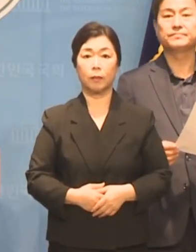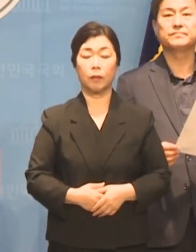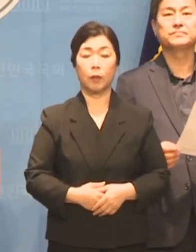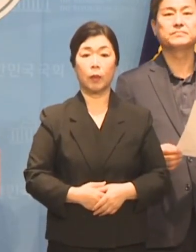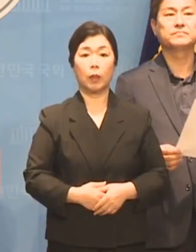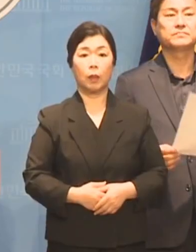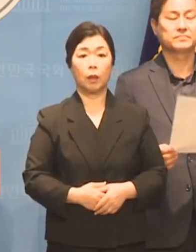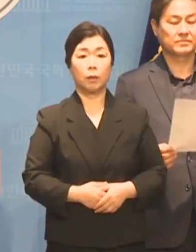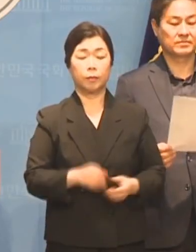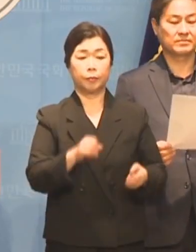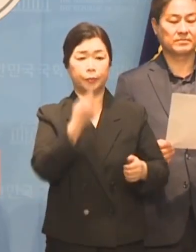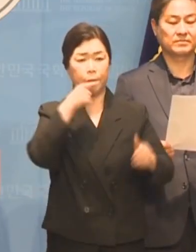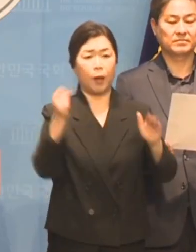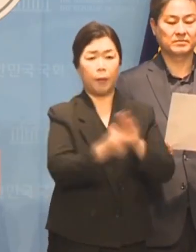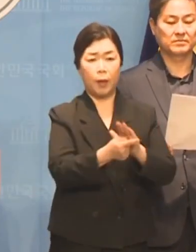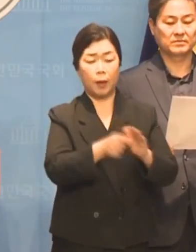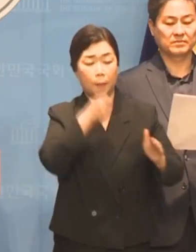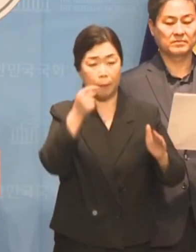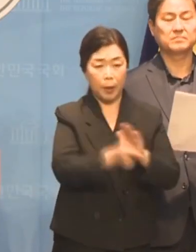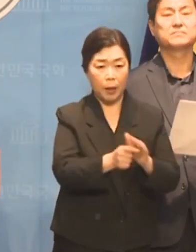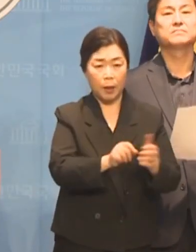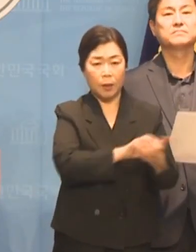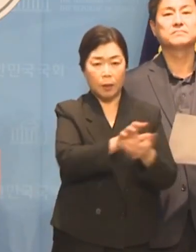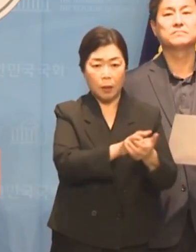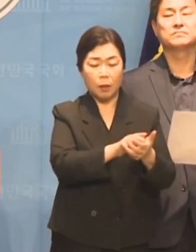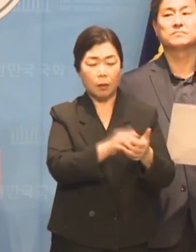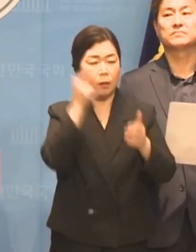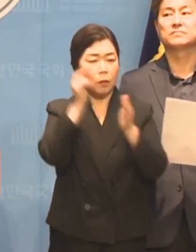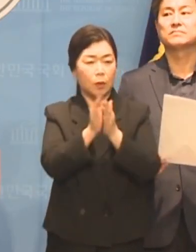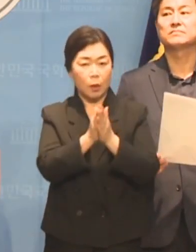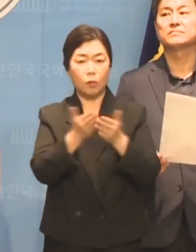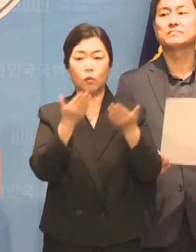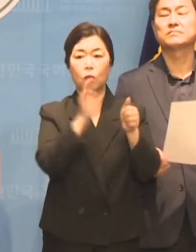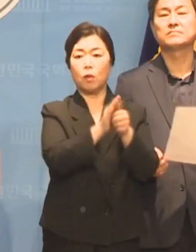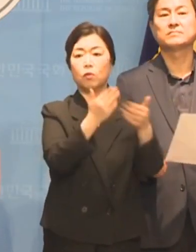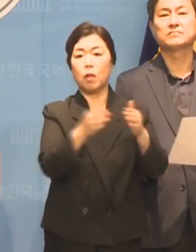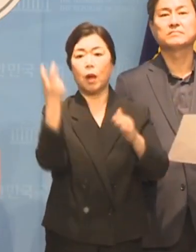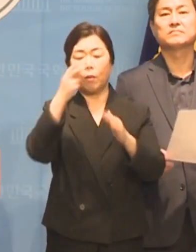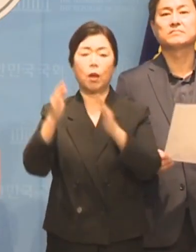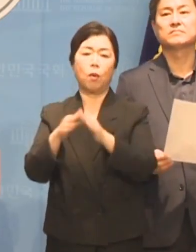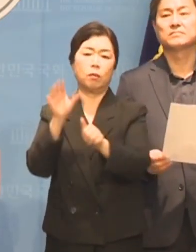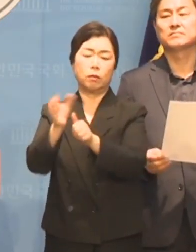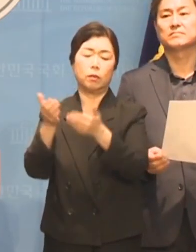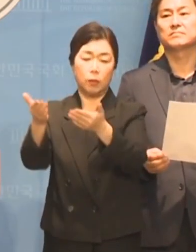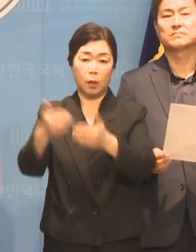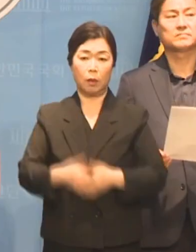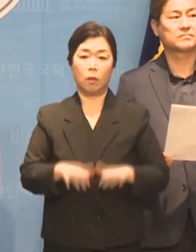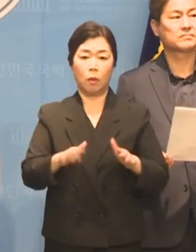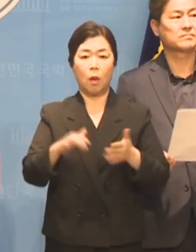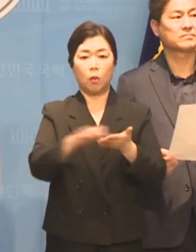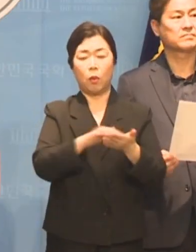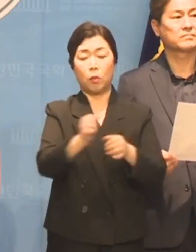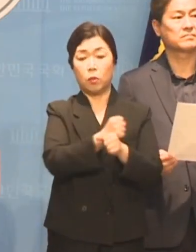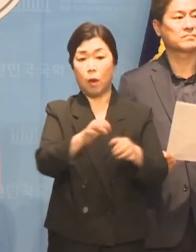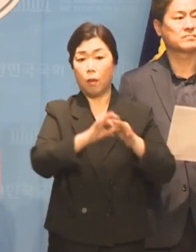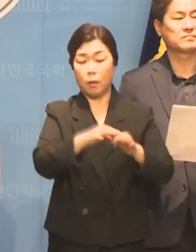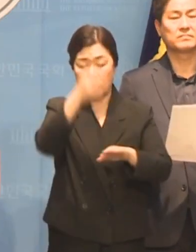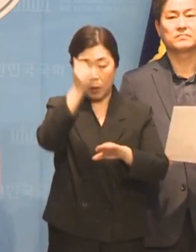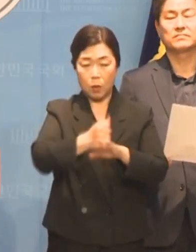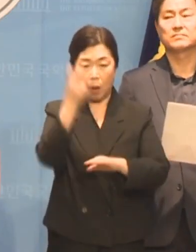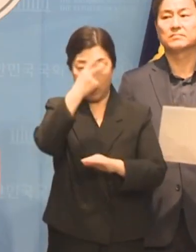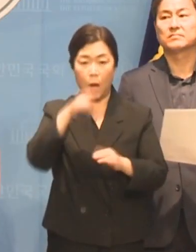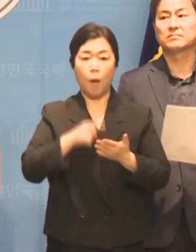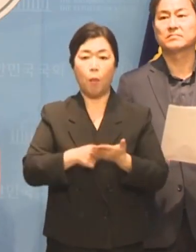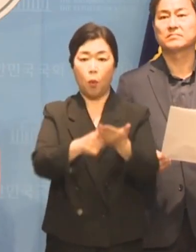내란 앞잡이로 전락한 감사원의 조작 감사를 규탄한다. 감사원이 오늘 통계 조작과 관련하여 최종 감사